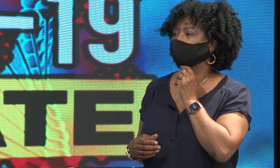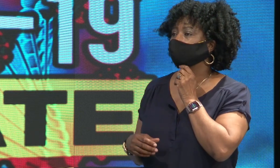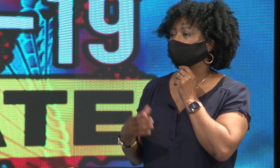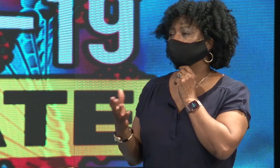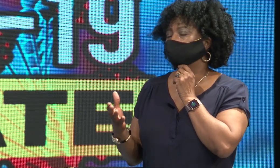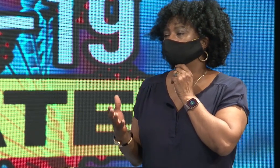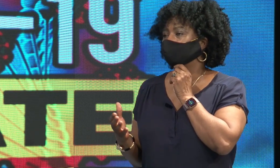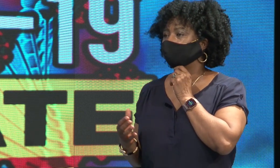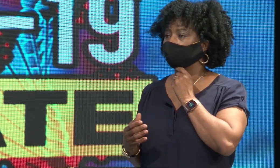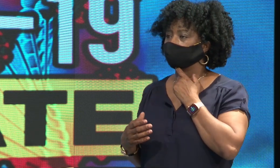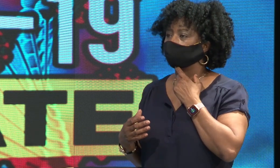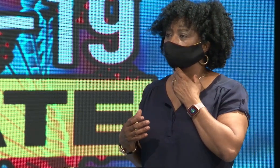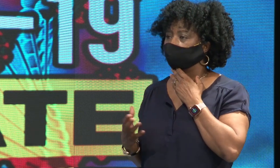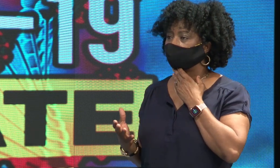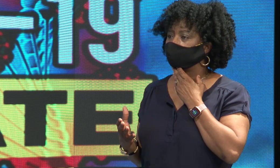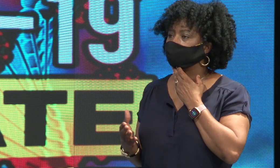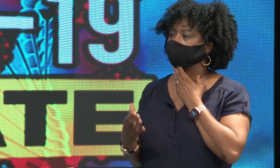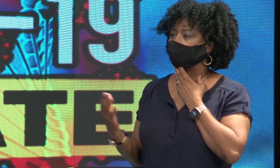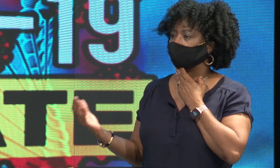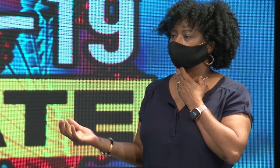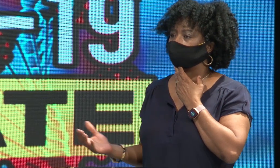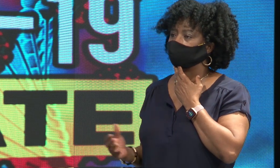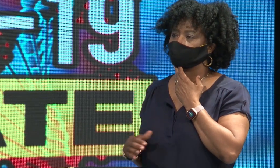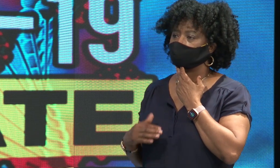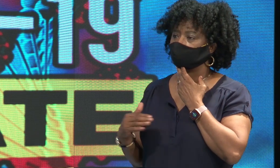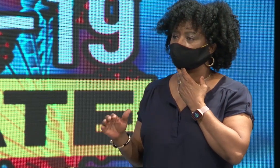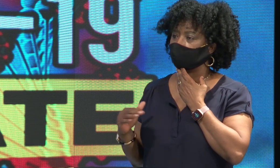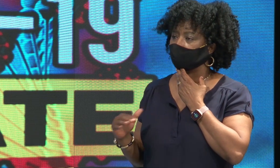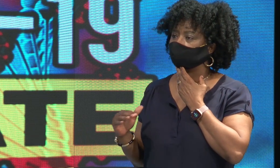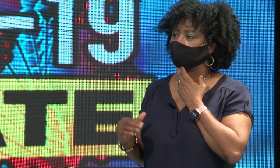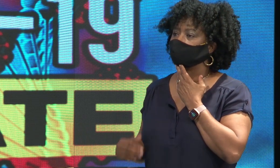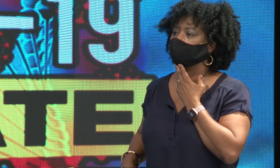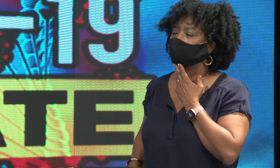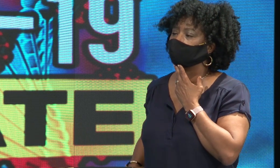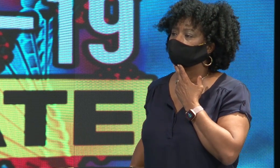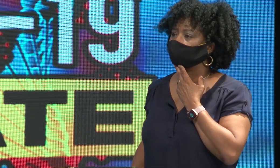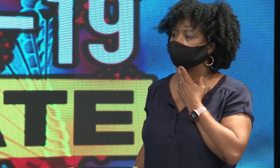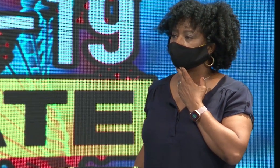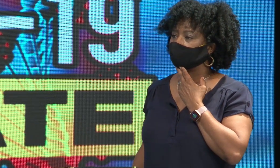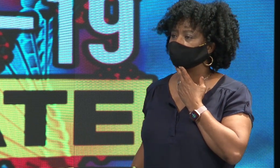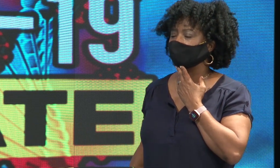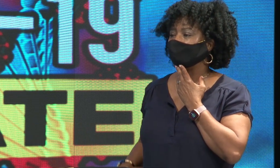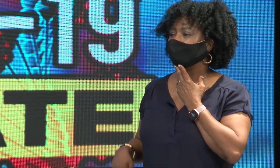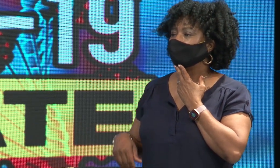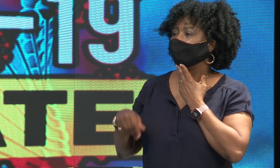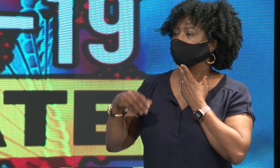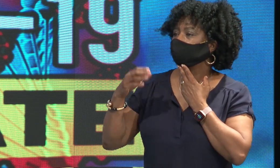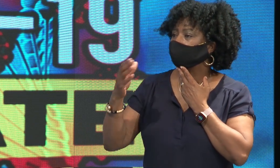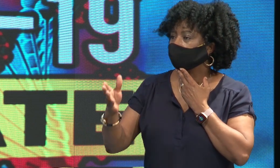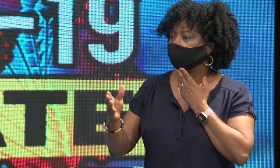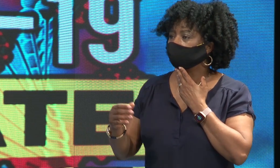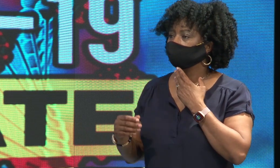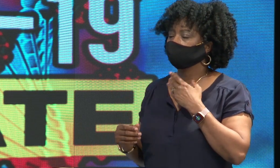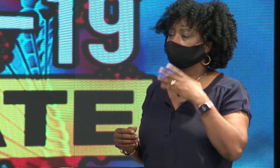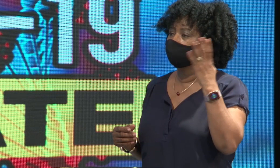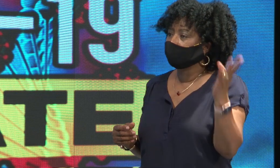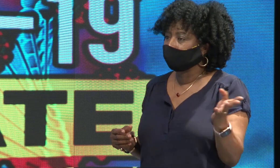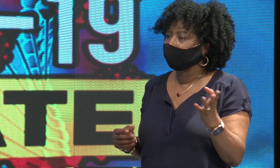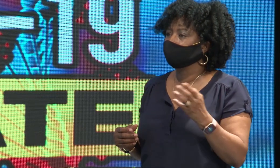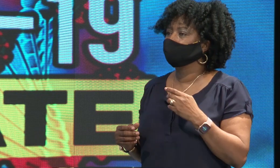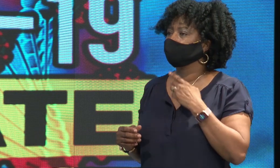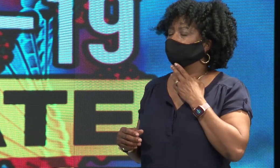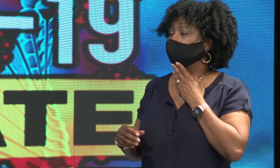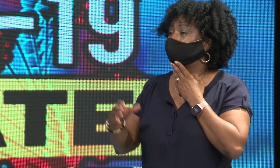bezig zijn, en ik moet ook zeggen dat is ook Loyals, een bedrijf op Curaçao die helpt deze campagne te ontwikkelen, mm-hmm, is om jou, maar